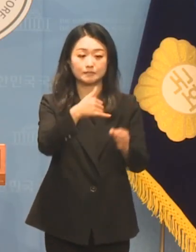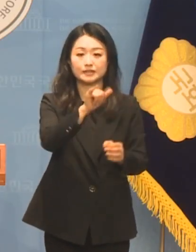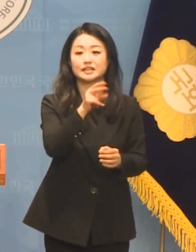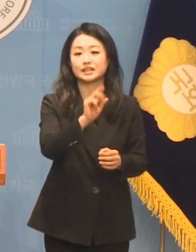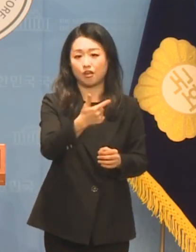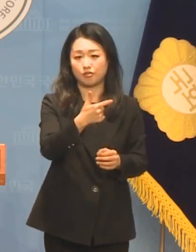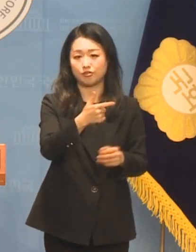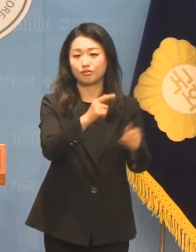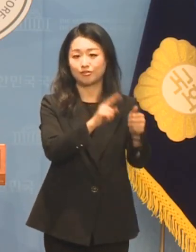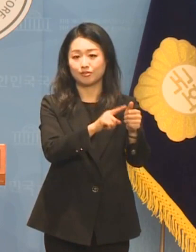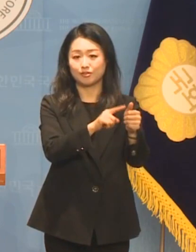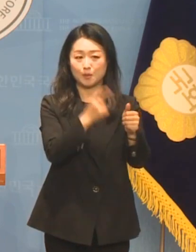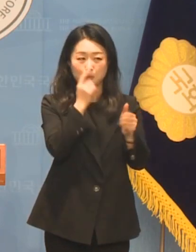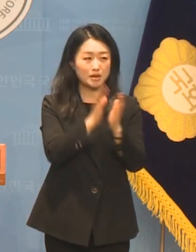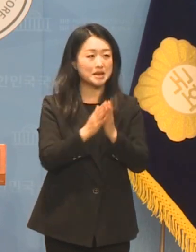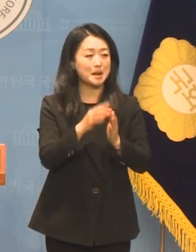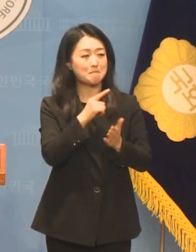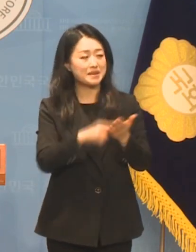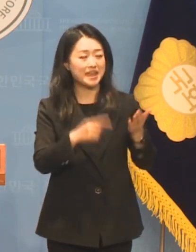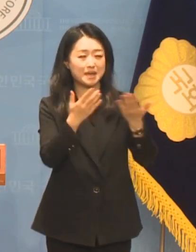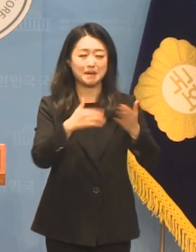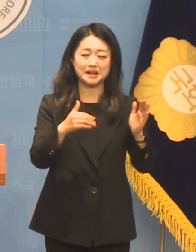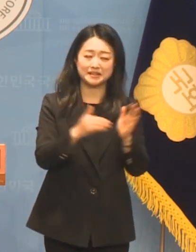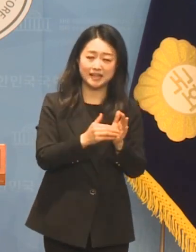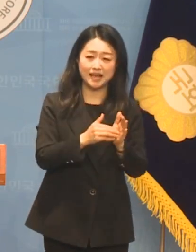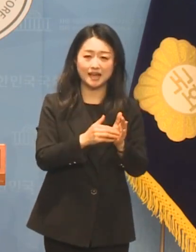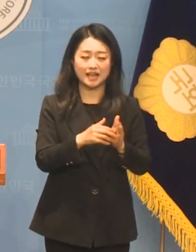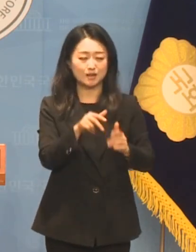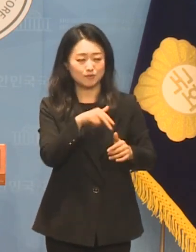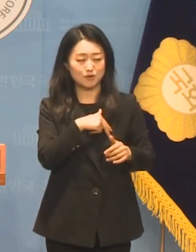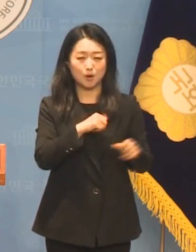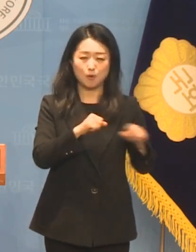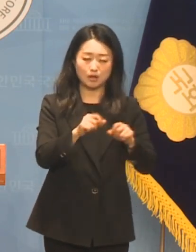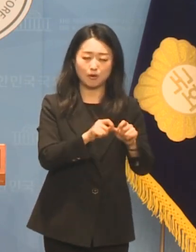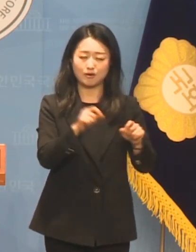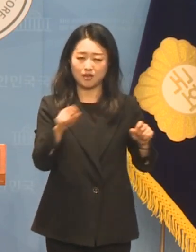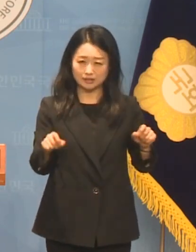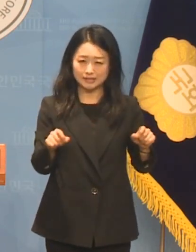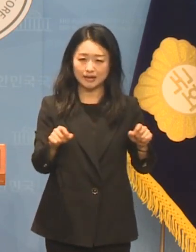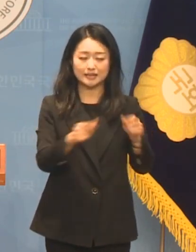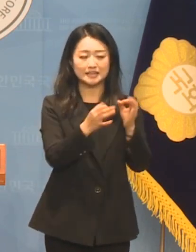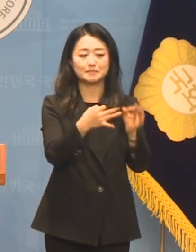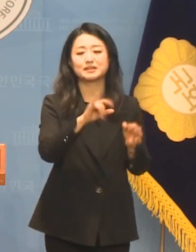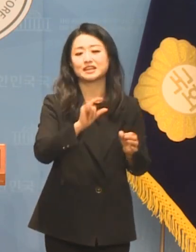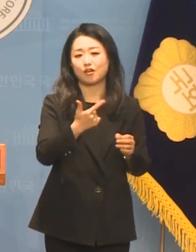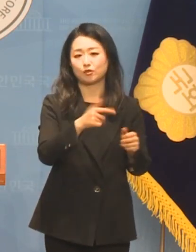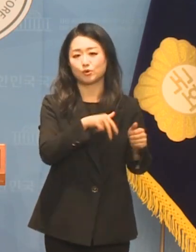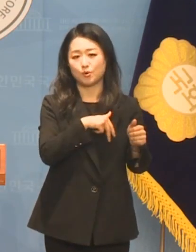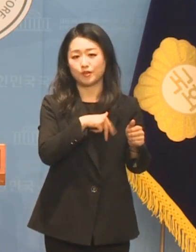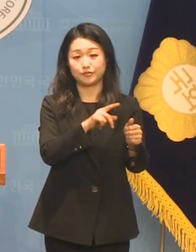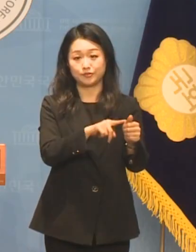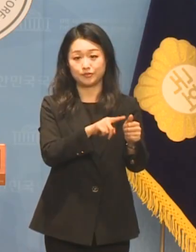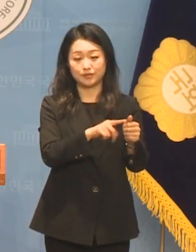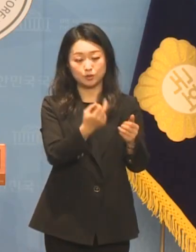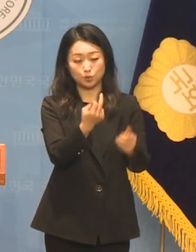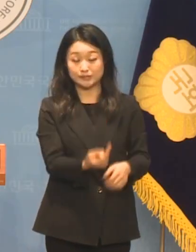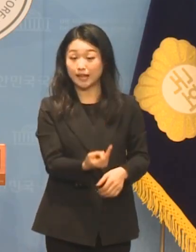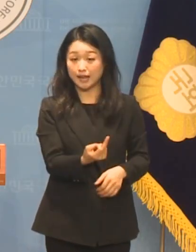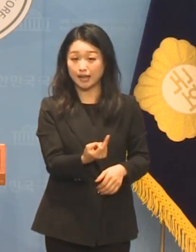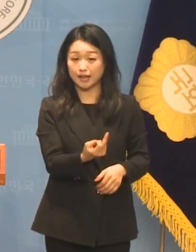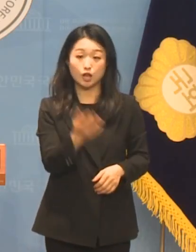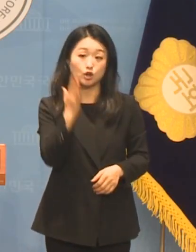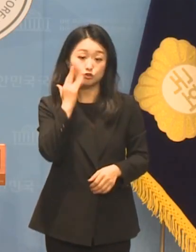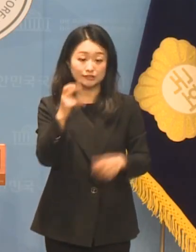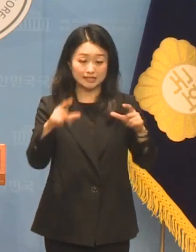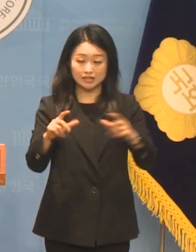수혜자이지만 피해자 코스프레를 하면서 정치 생명을 연장해온 김기현 의원입니다. 김기현 의원의 동생은